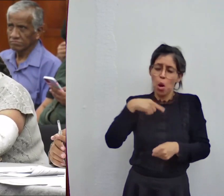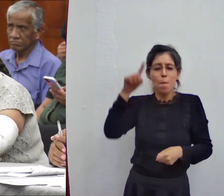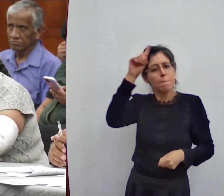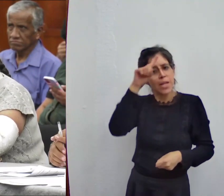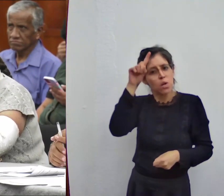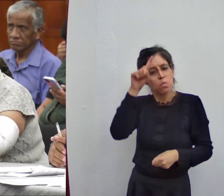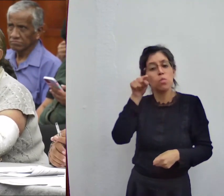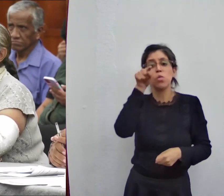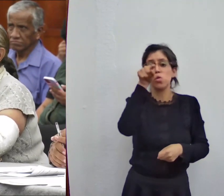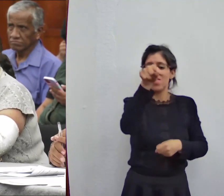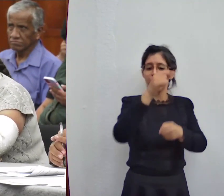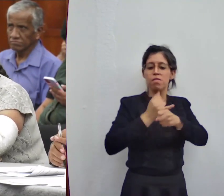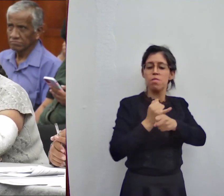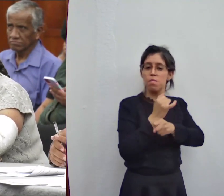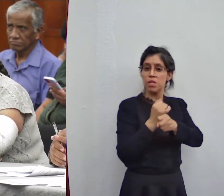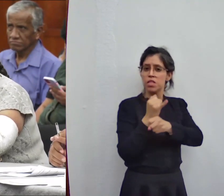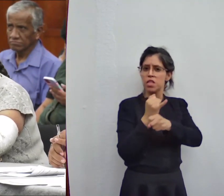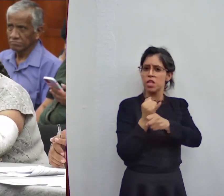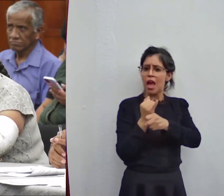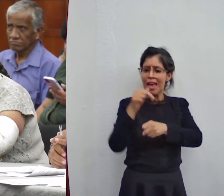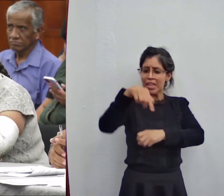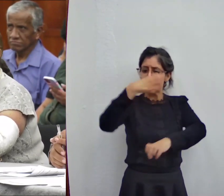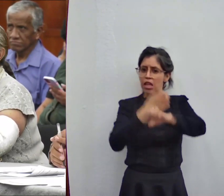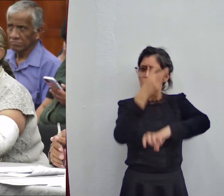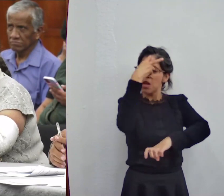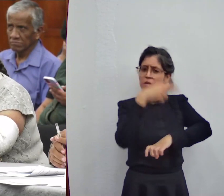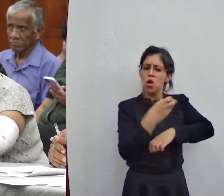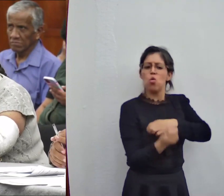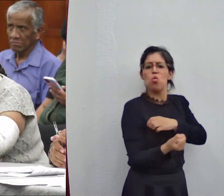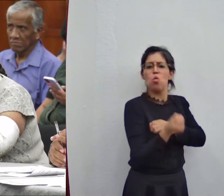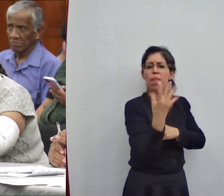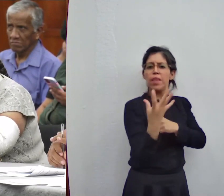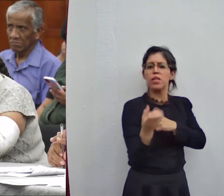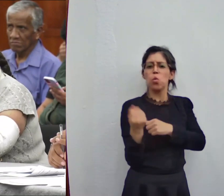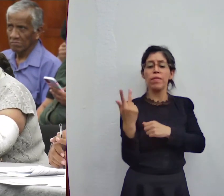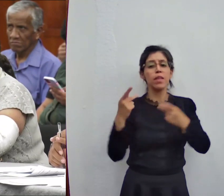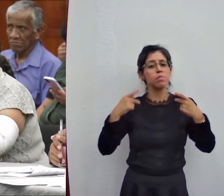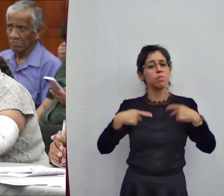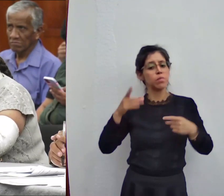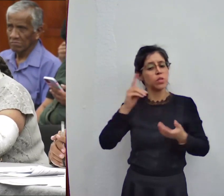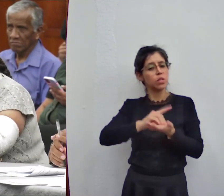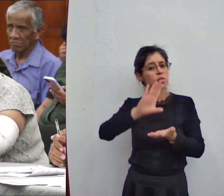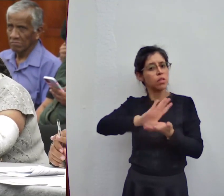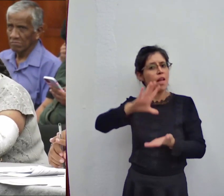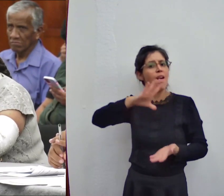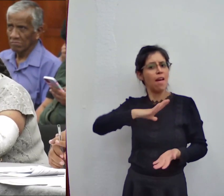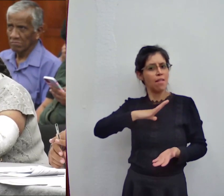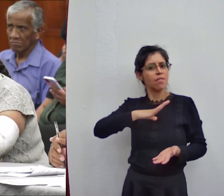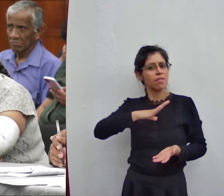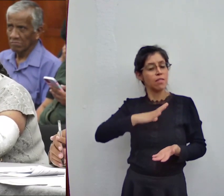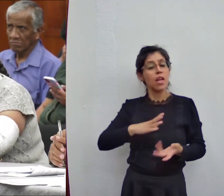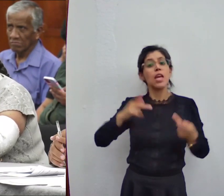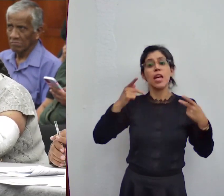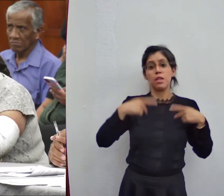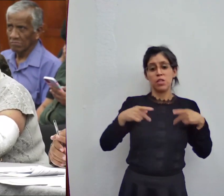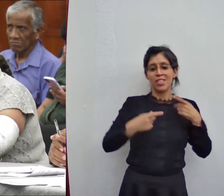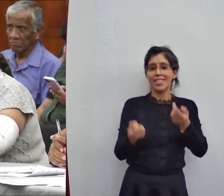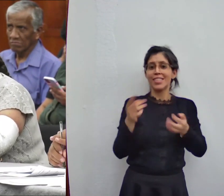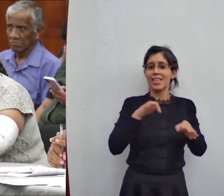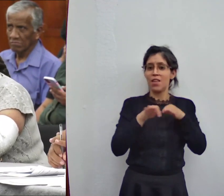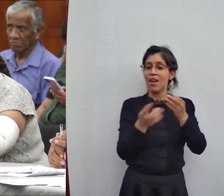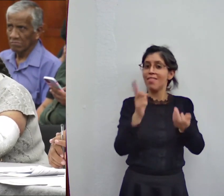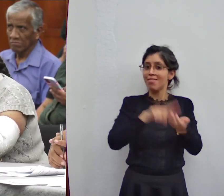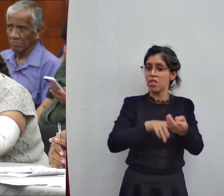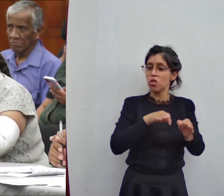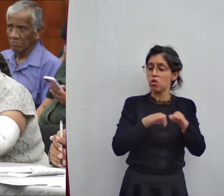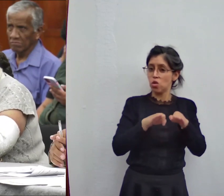un censo en el Estado de México como debe de ser y que fuera gente comprometida a